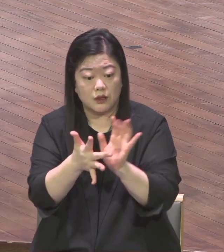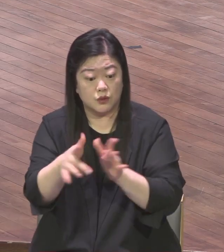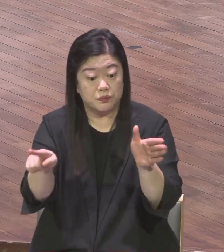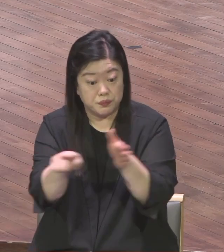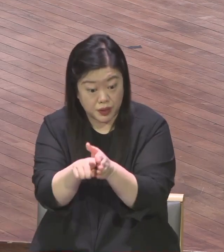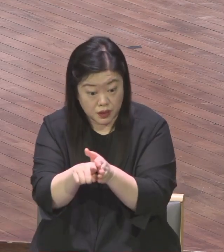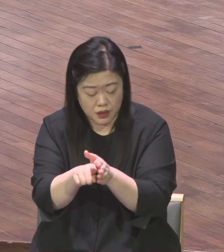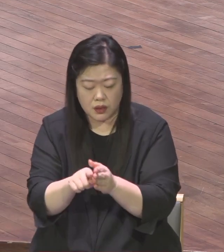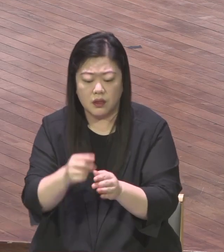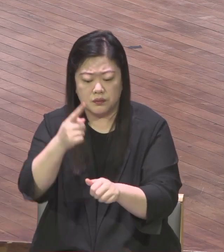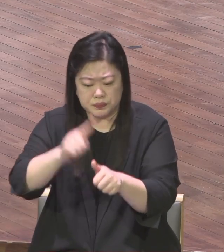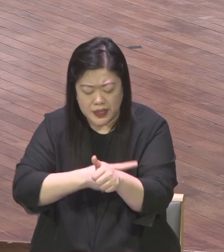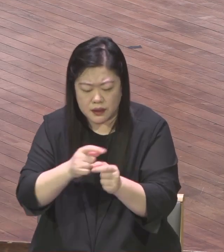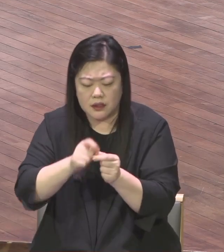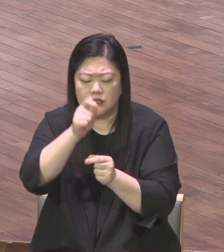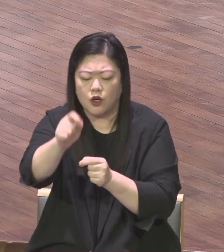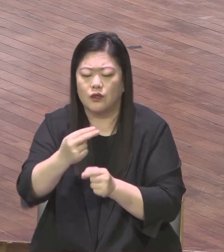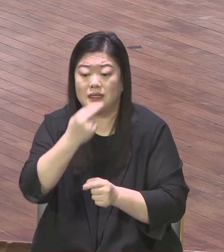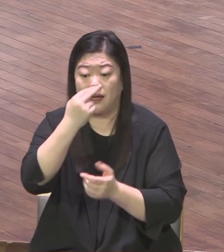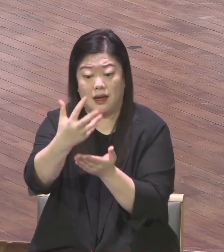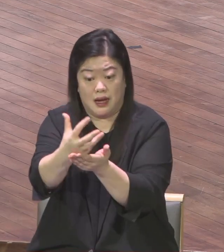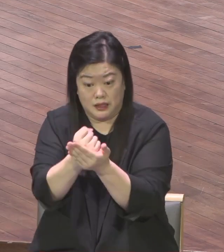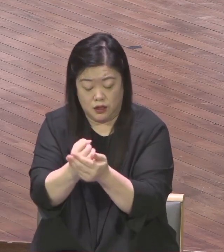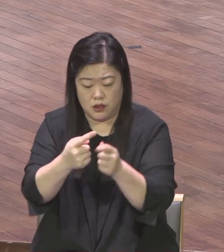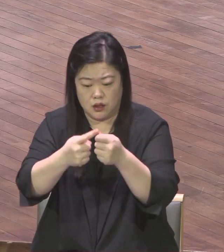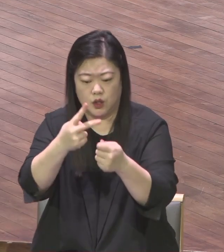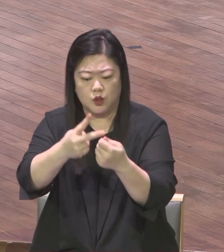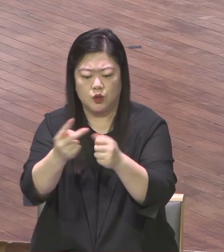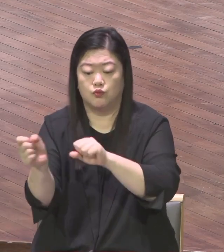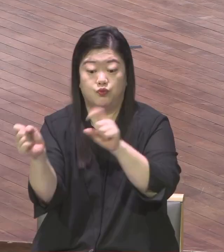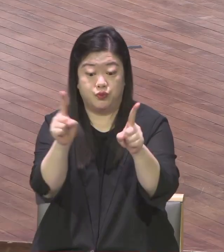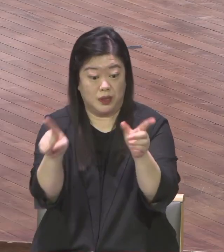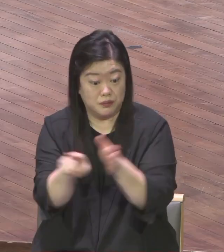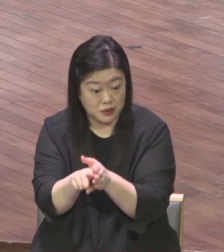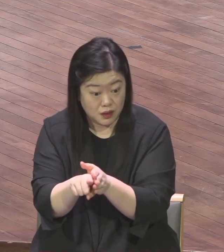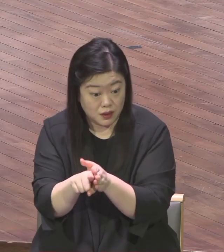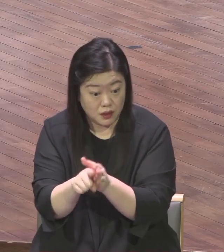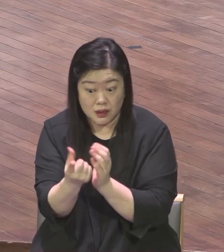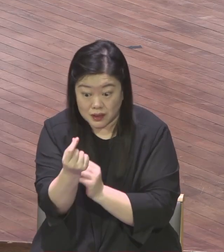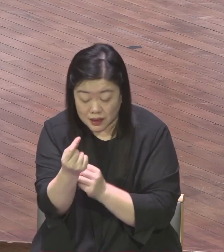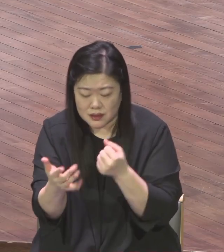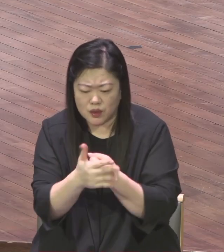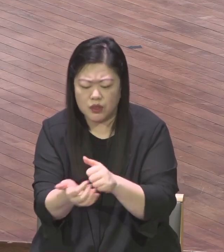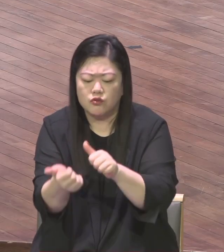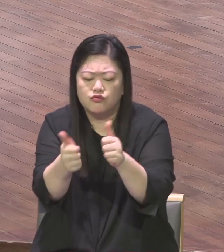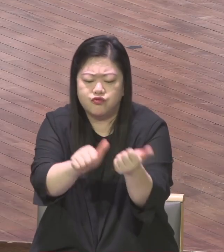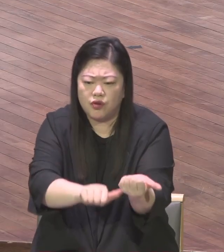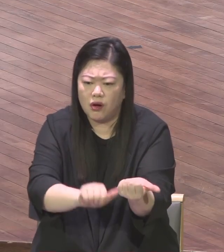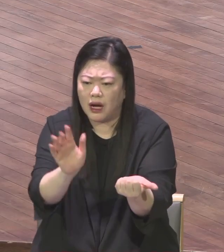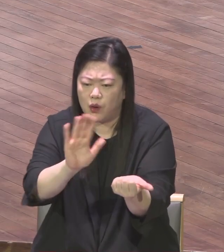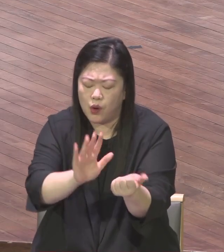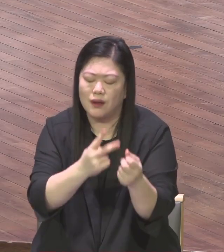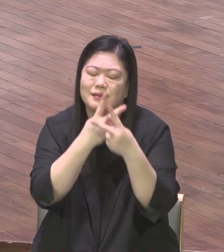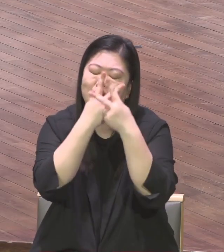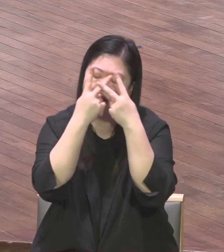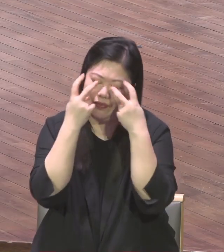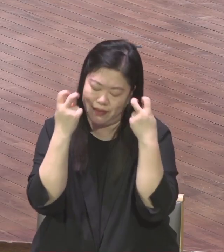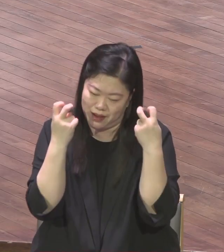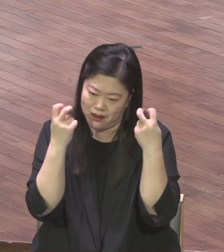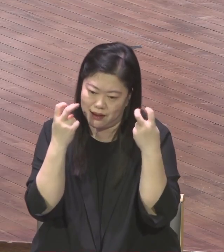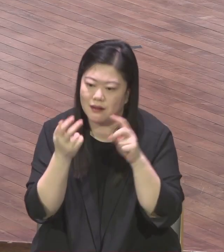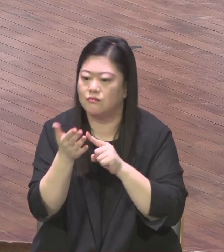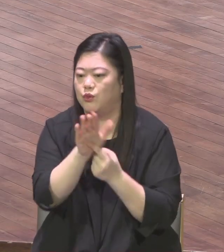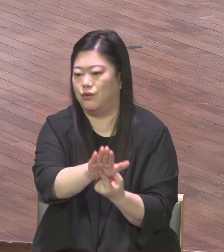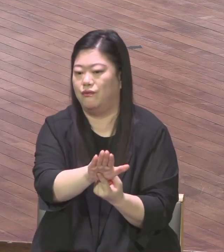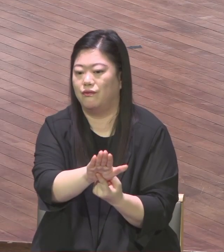그리스도인들에게는 영생과 부활의 소망이 있기 때문에 그 잔다라고 그렇게 표현했다는 사실을 이렇게